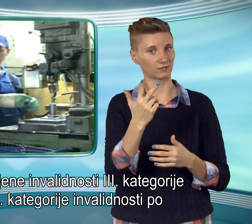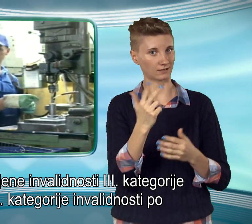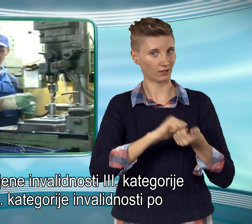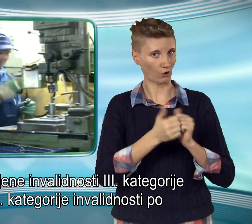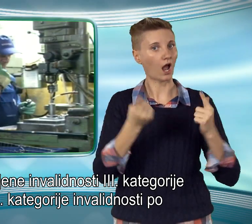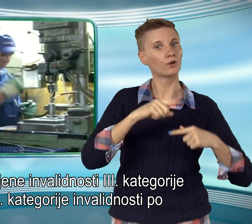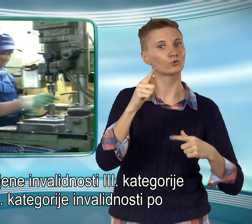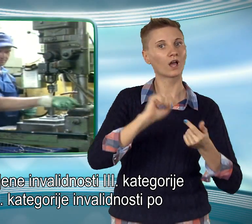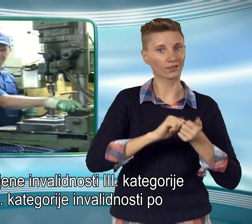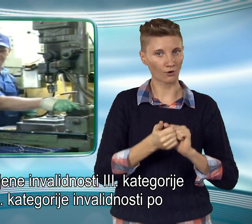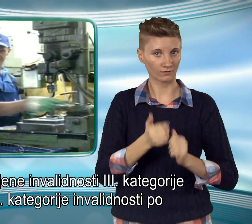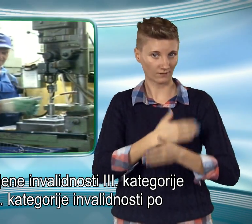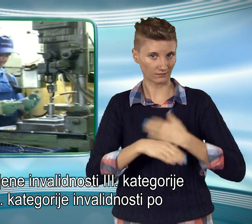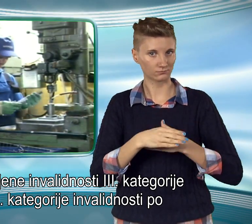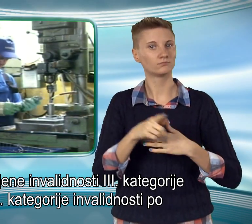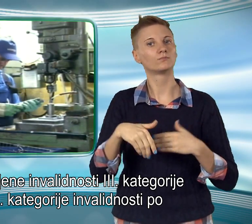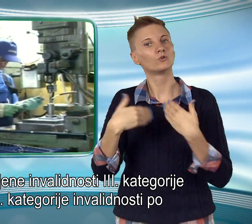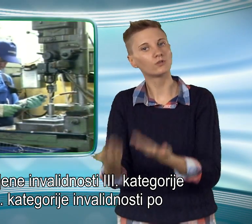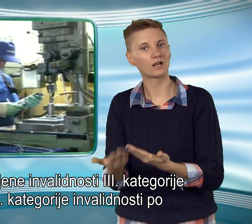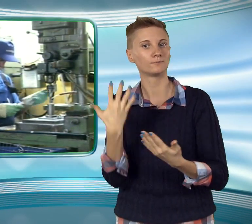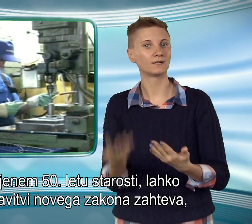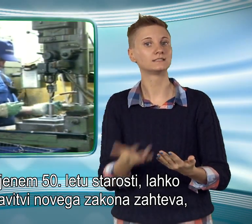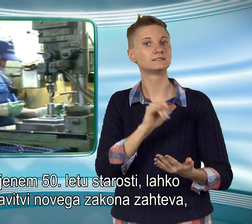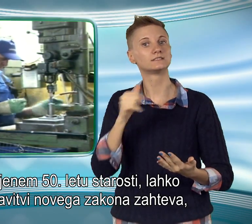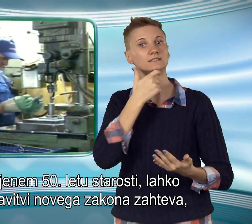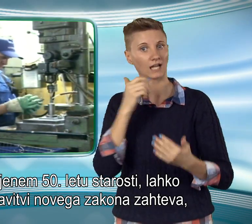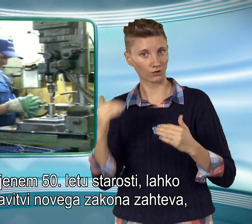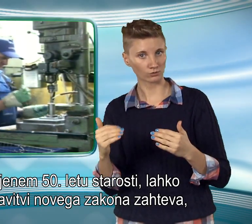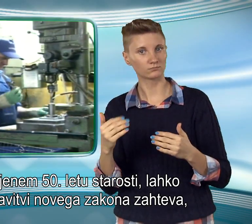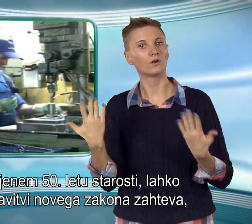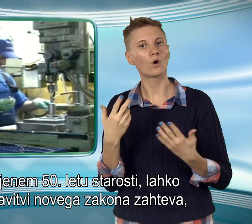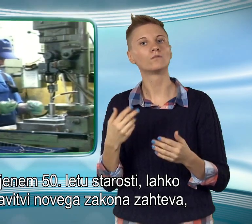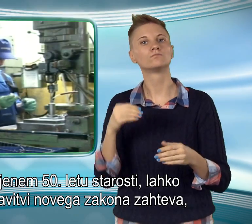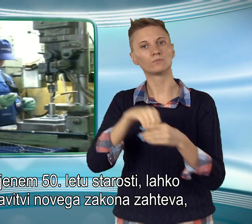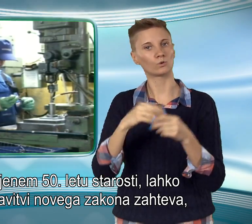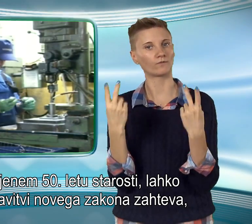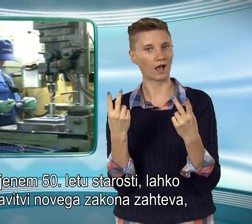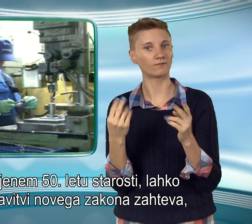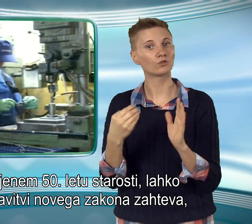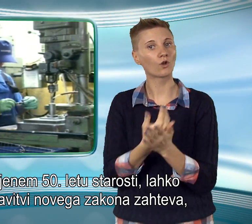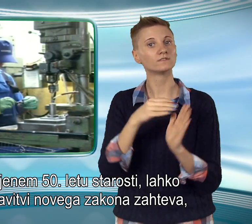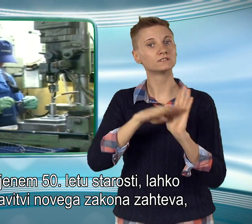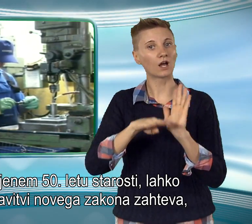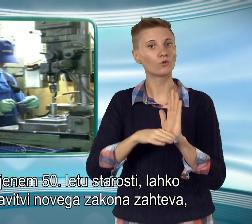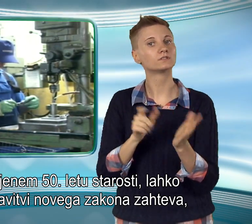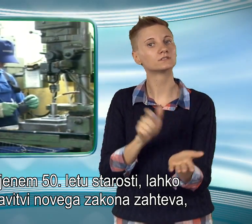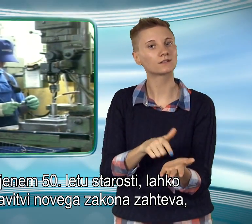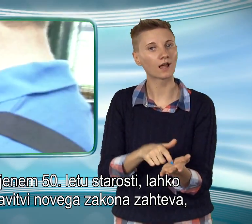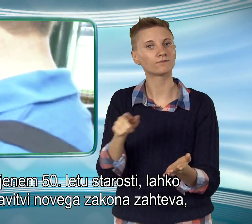stopnje invalidnosti po dopolnjenem 50. letu starosti, lahko po uveljavitvi novega zakona zahteva, da se mu prizna